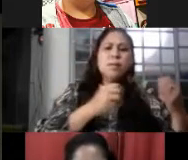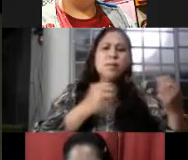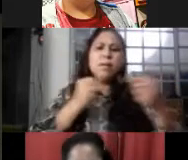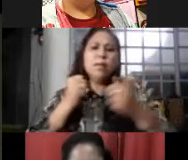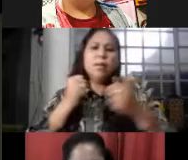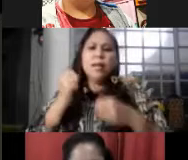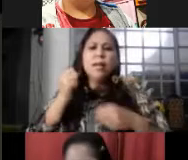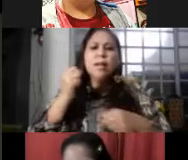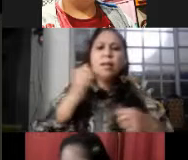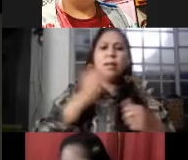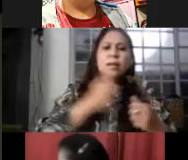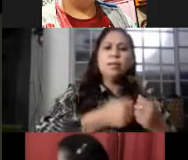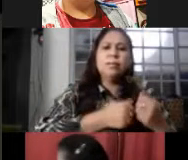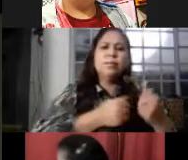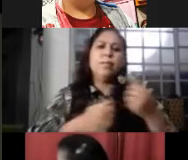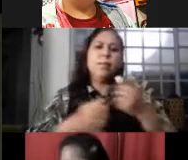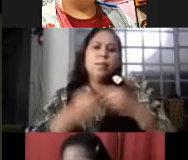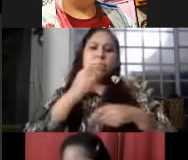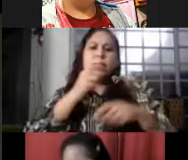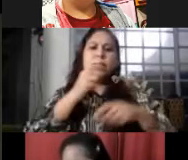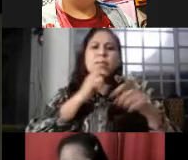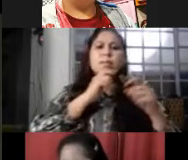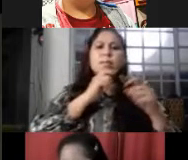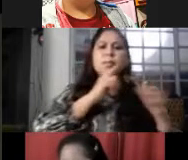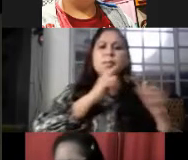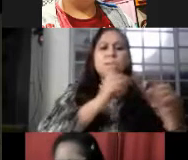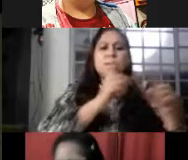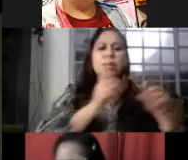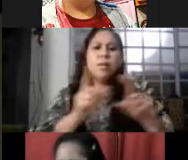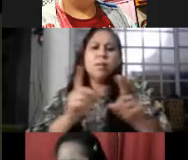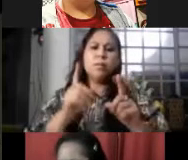congelando, você veio pra esquentar.